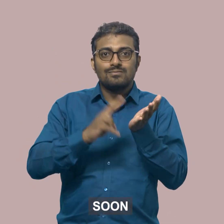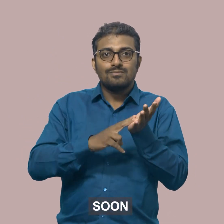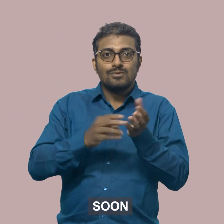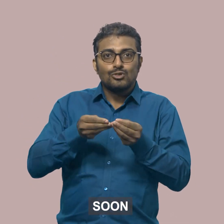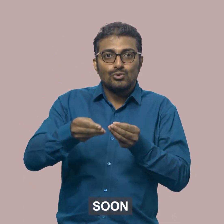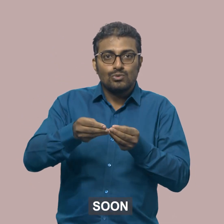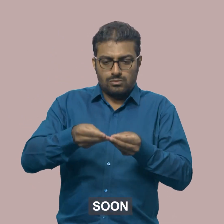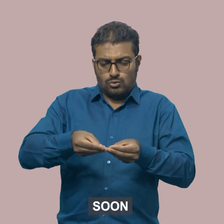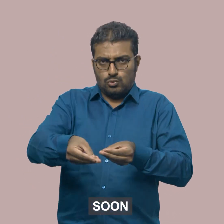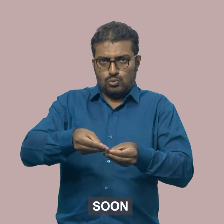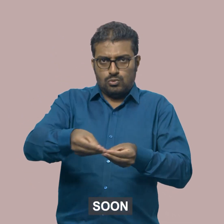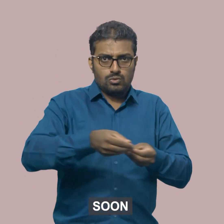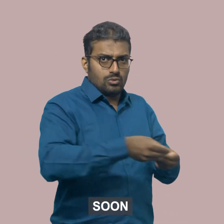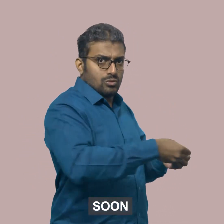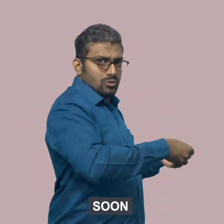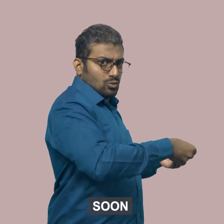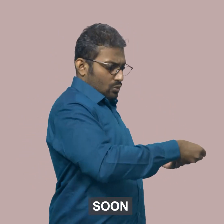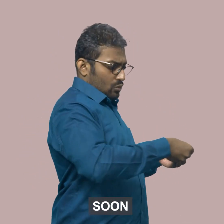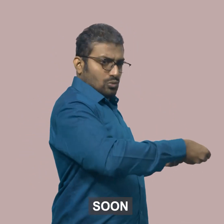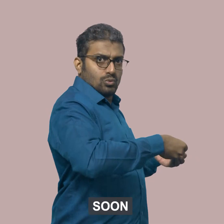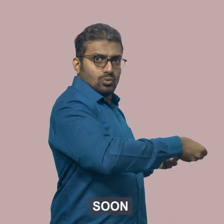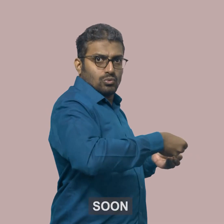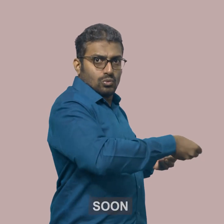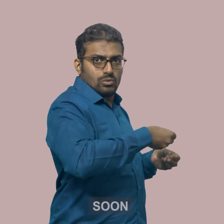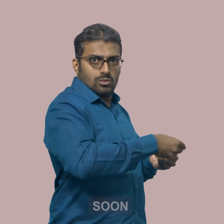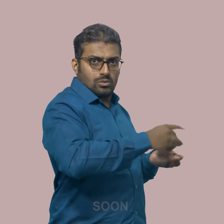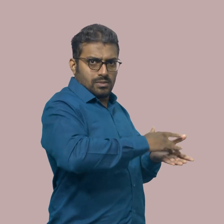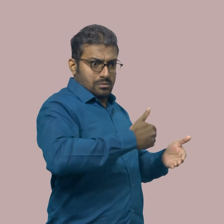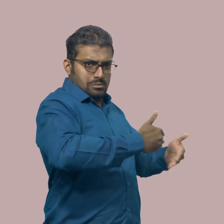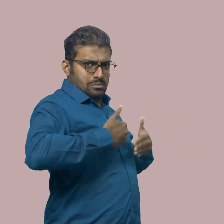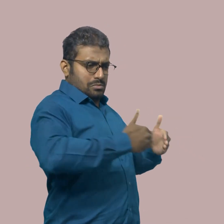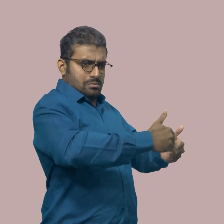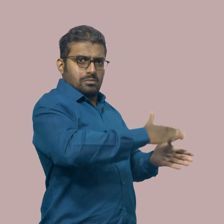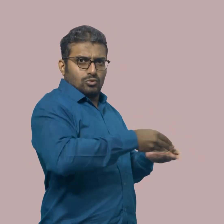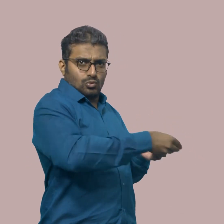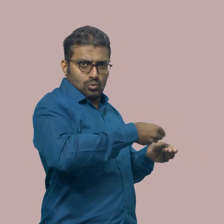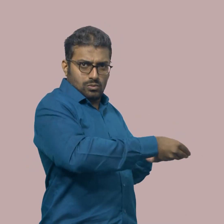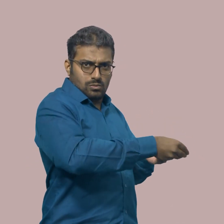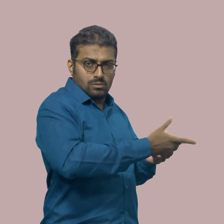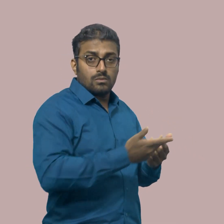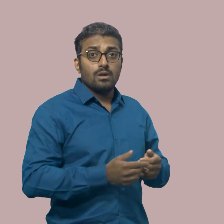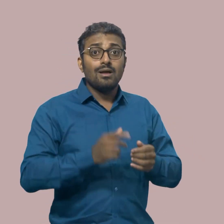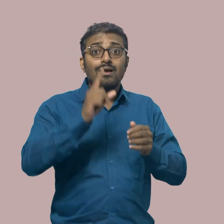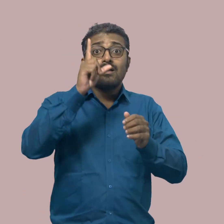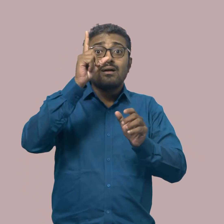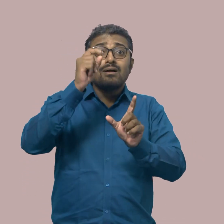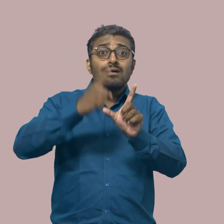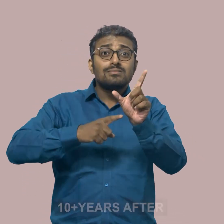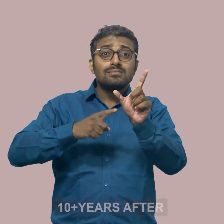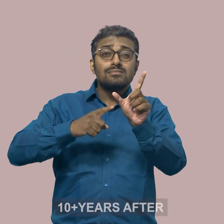future are made further in front body signing space. तो नियर बॉडी नहीं, थोड़ा